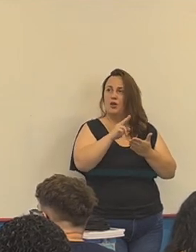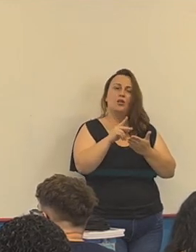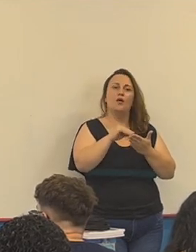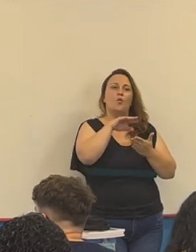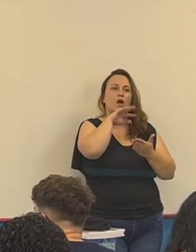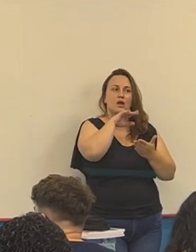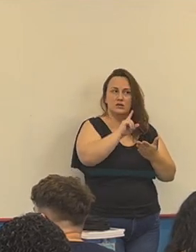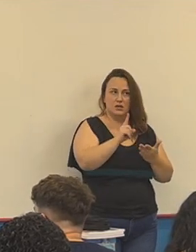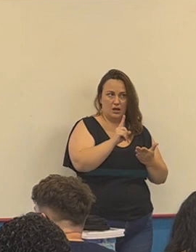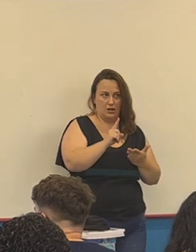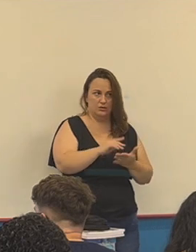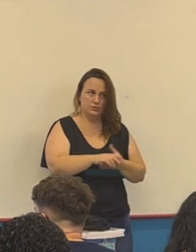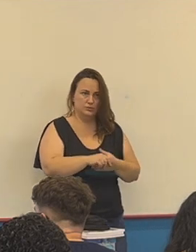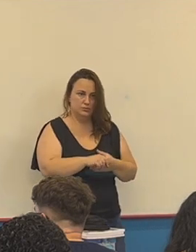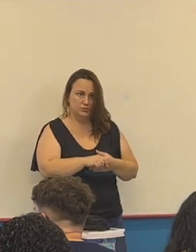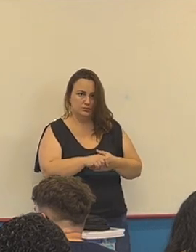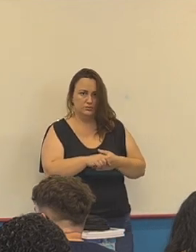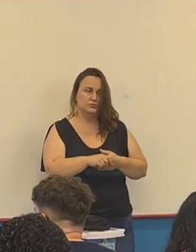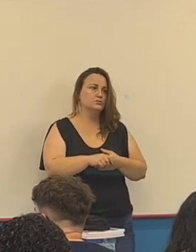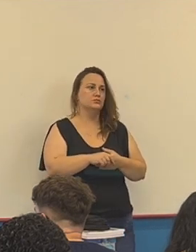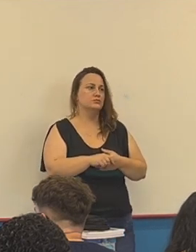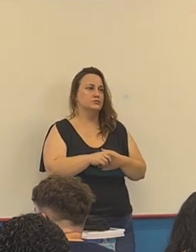ruína. Né? É isso.